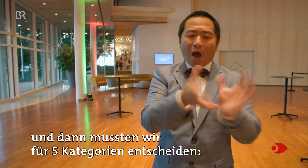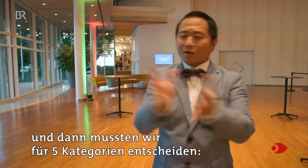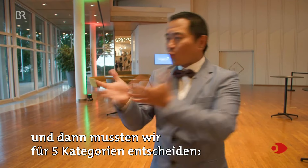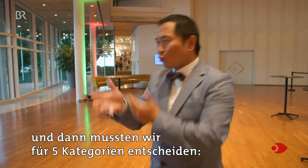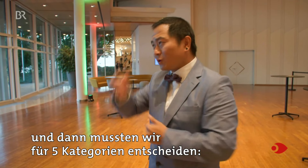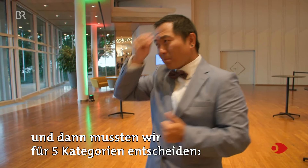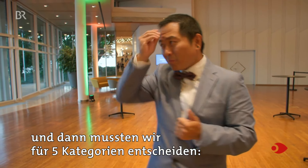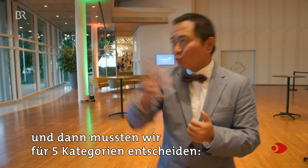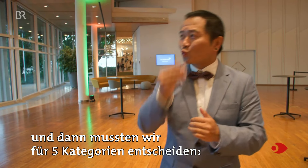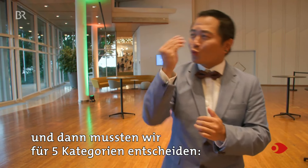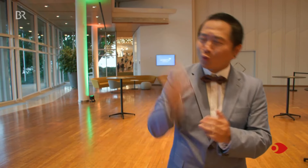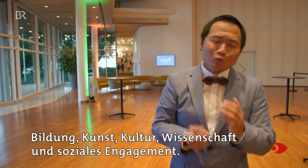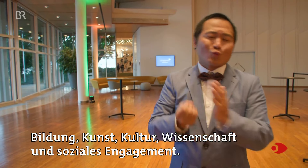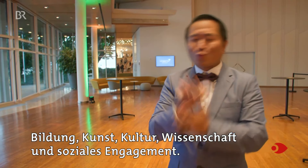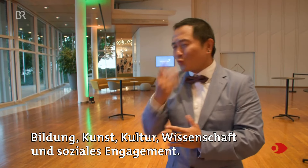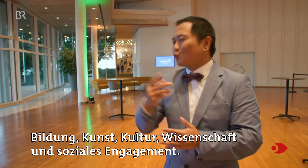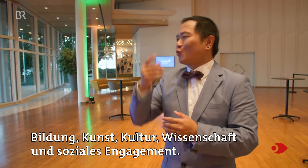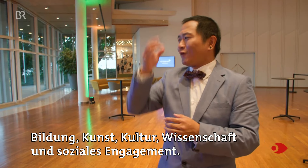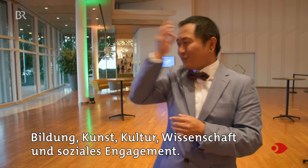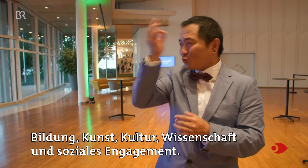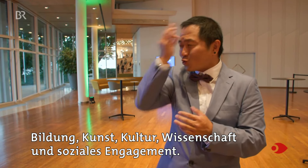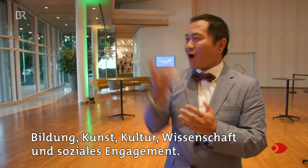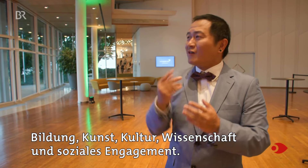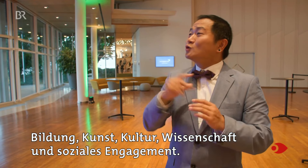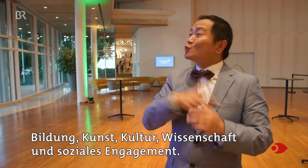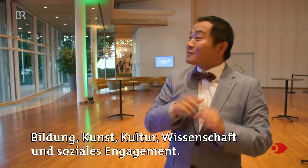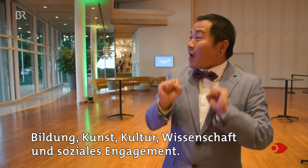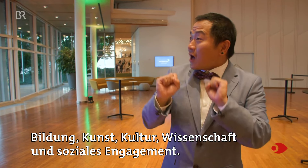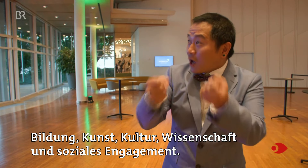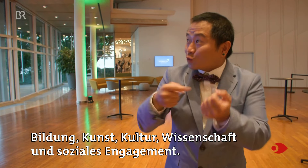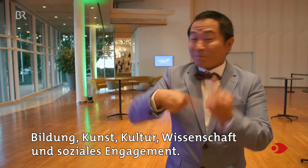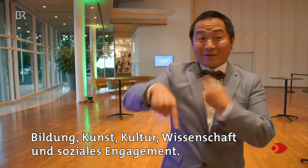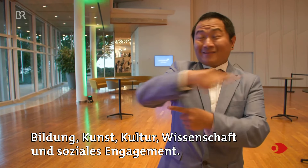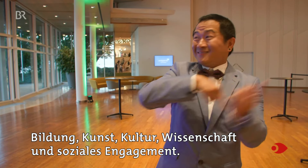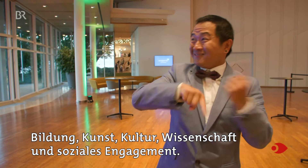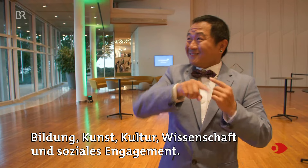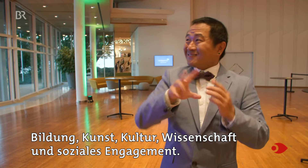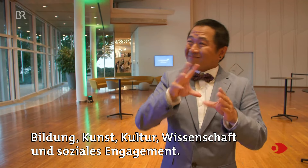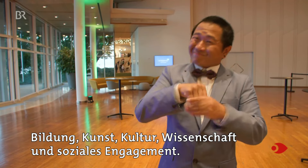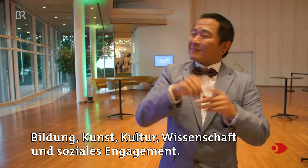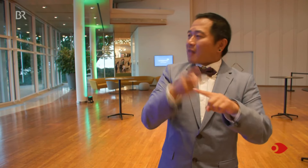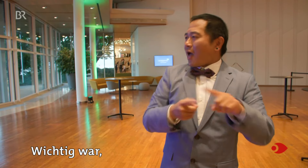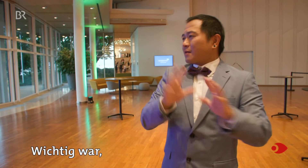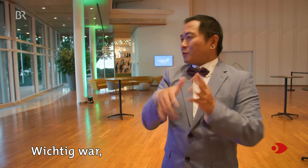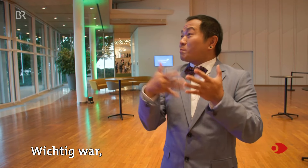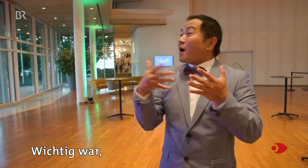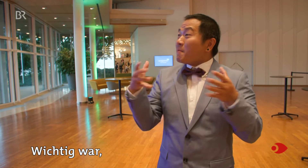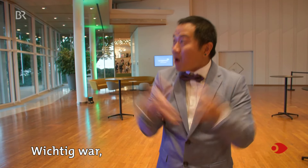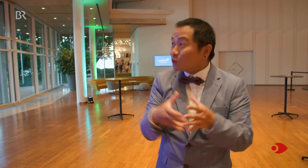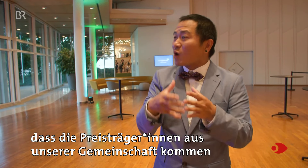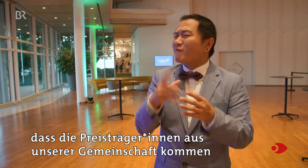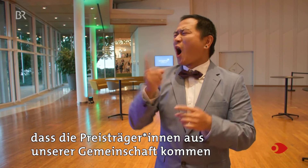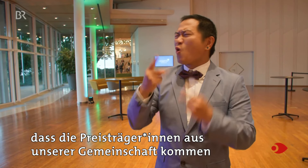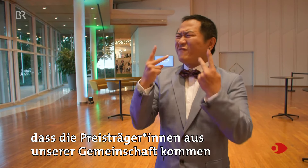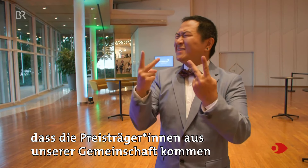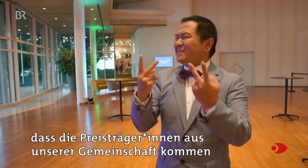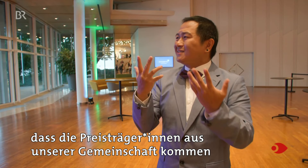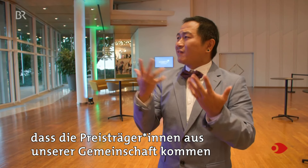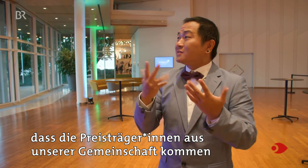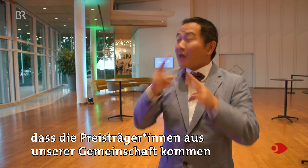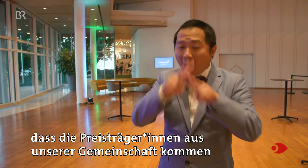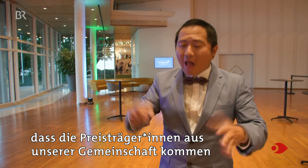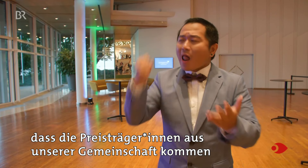5 Kategorien Bildung, Kunst, Kultur, Wissenschaft und soziales Engagement entscheiden. Wichtig war, dass die